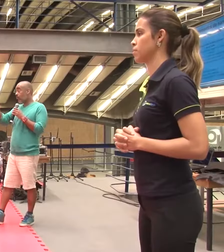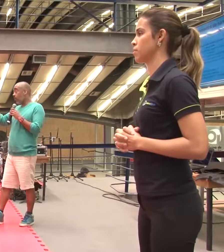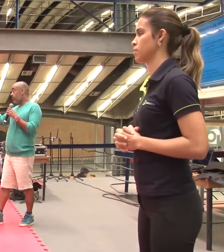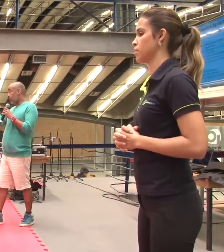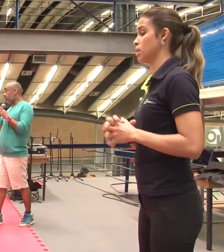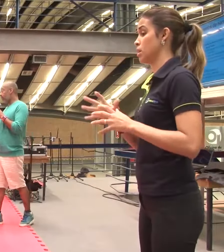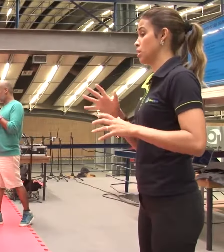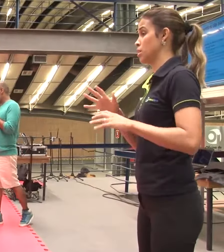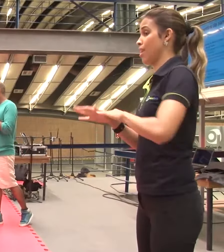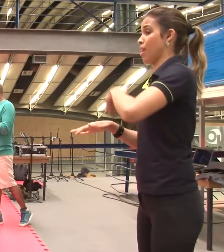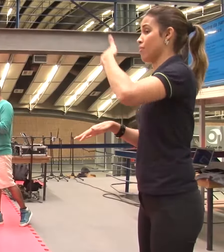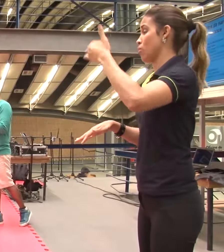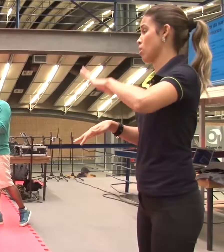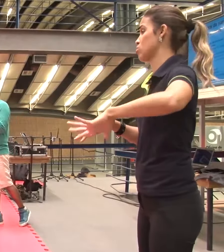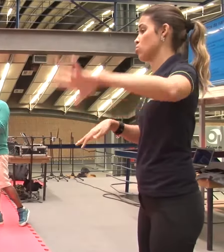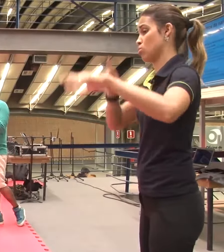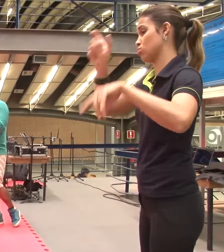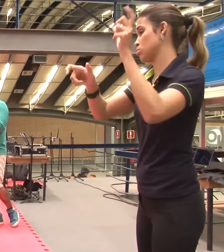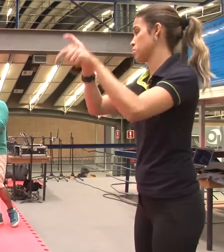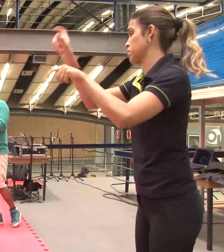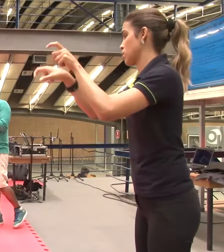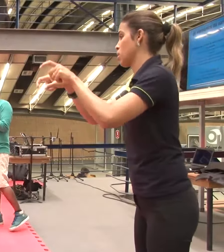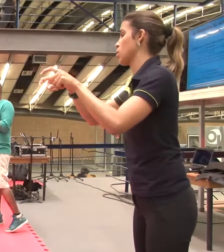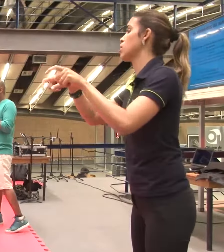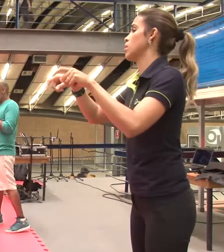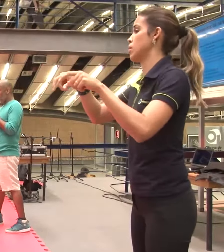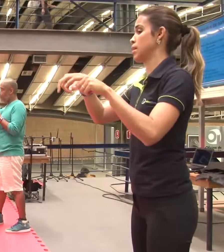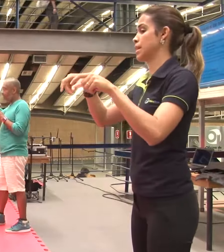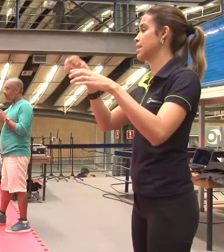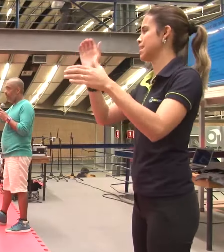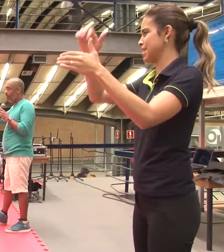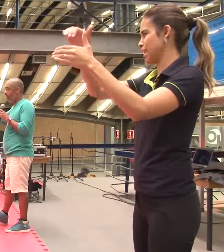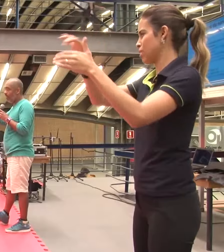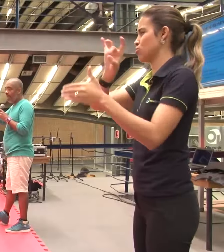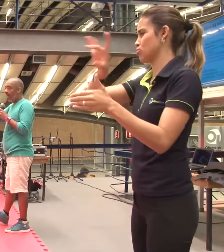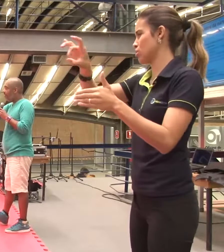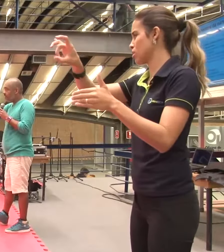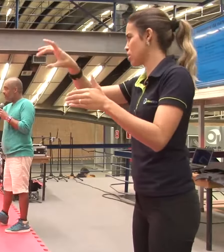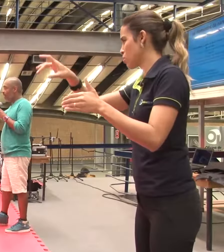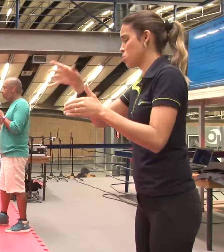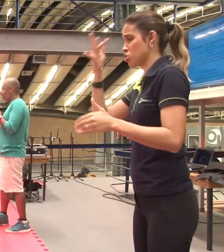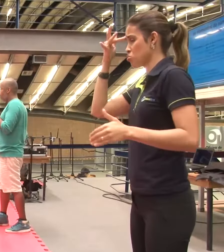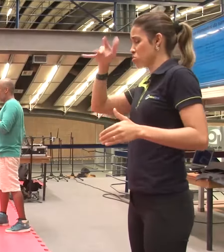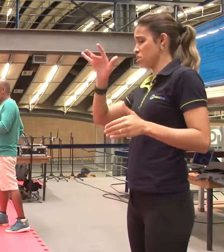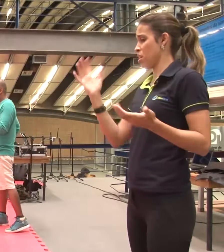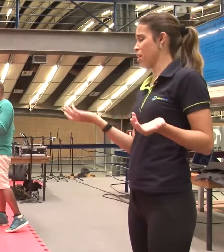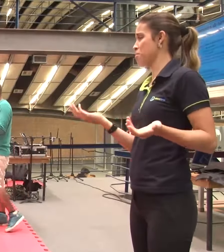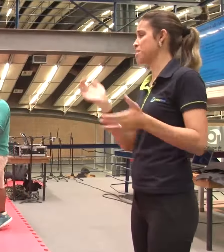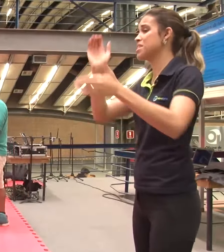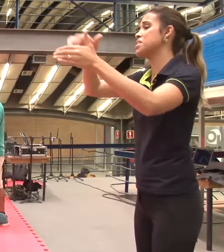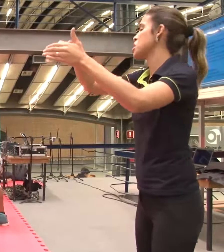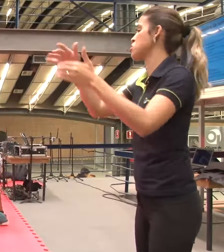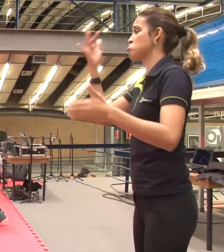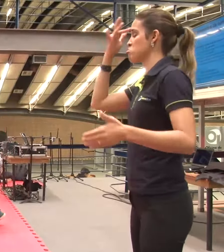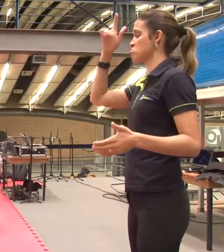E todos os outros personagens, dos quais os interiores, por exemplo, o Albino, a gente não sabe como é que é o interior do quarto